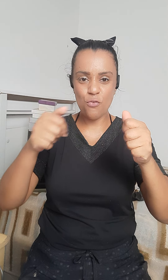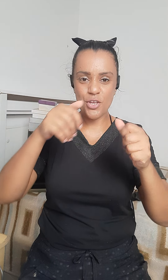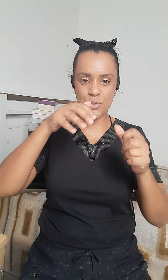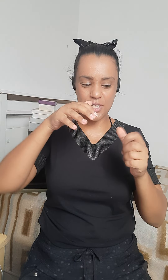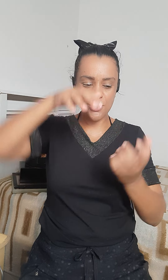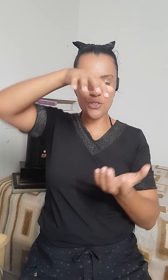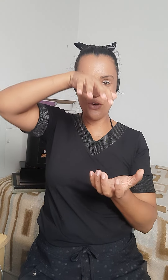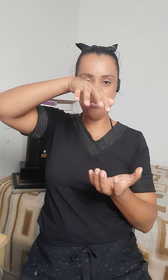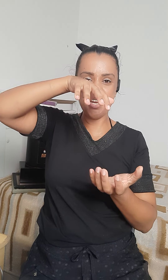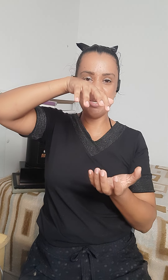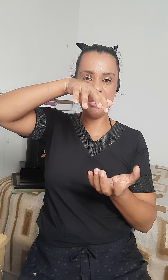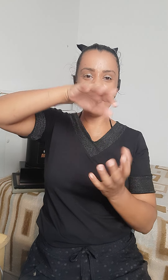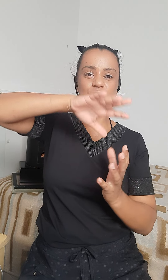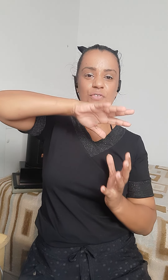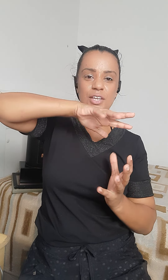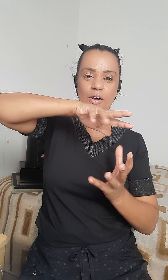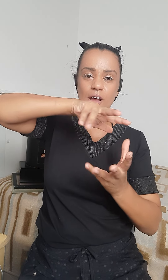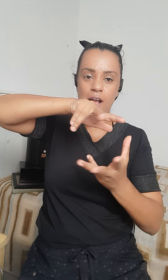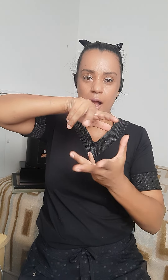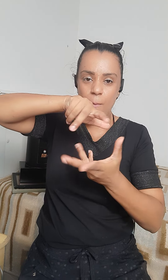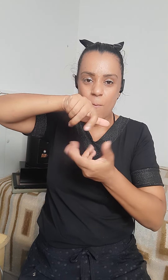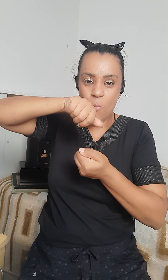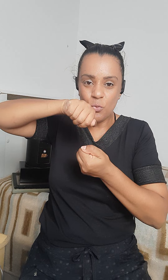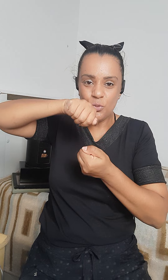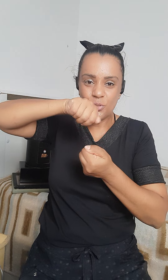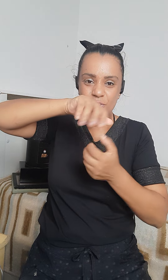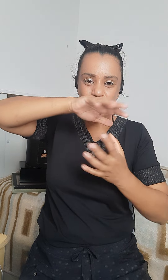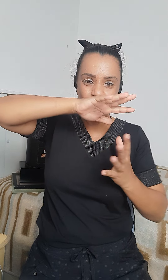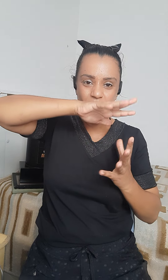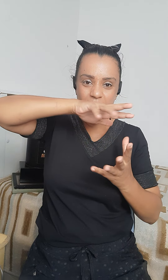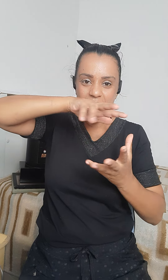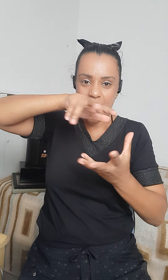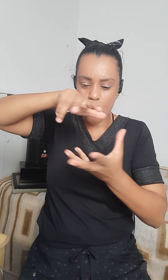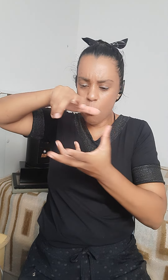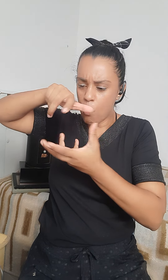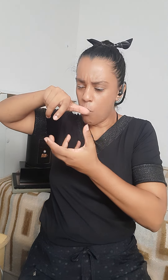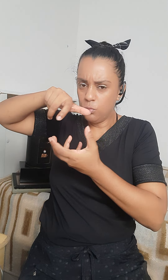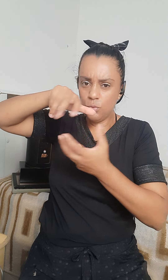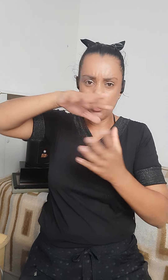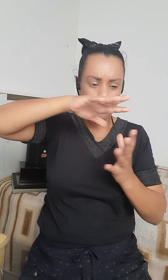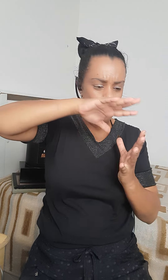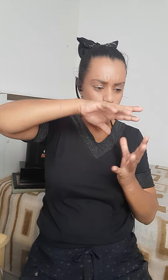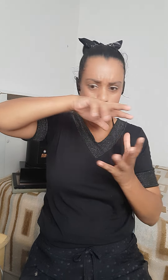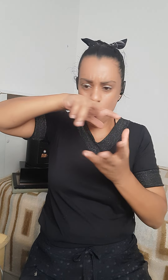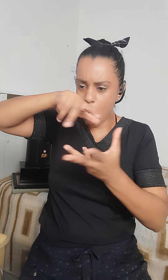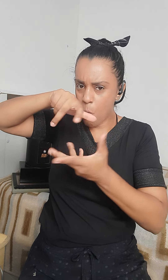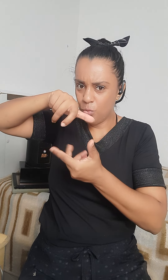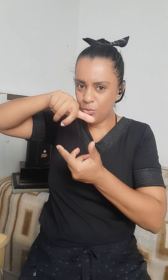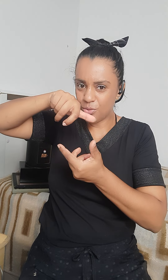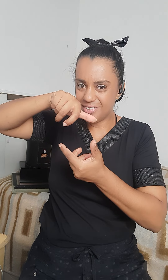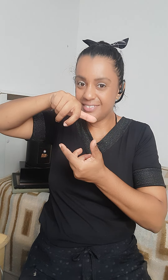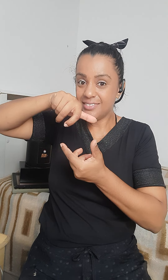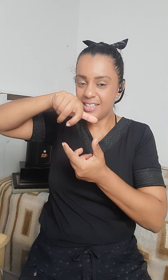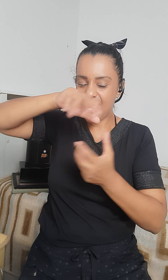faço aqui, ó. Se eu virar aqui, já vira, ó. Mundo, ó. O mundo. O mundo.